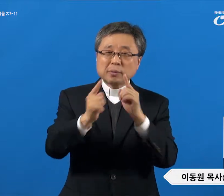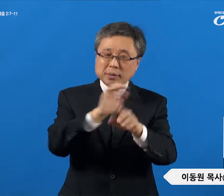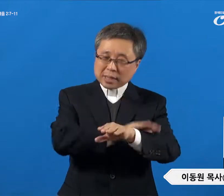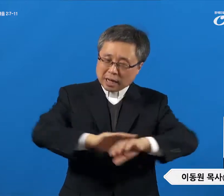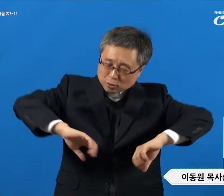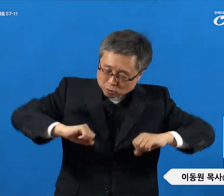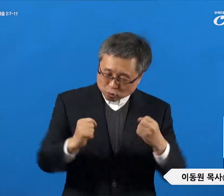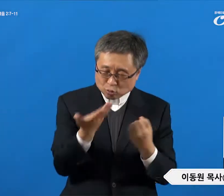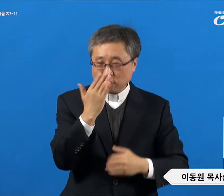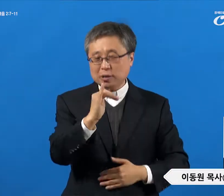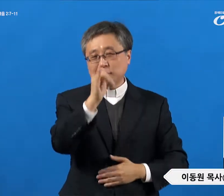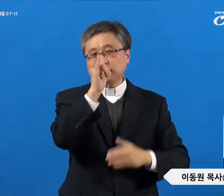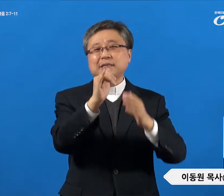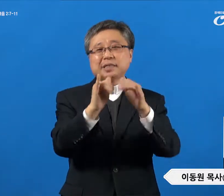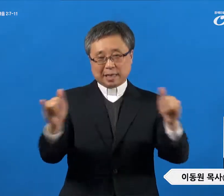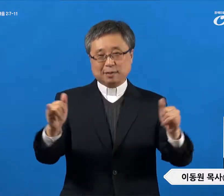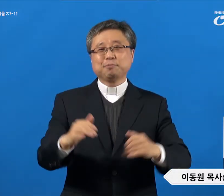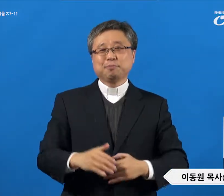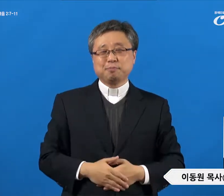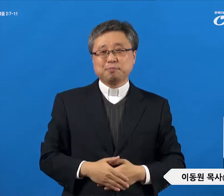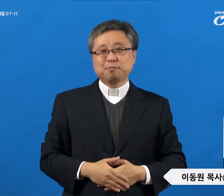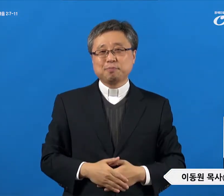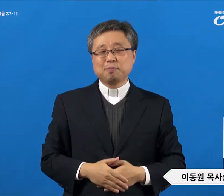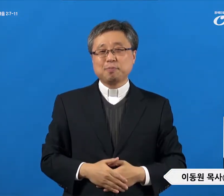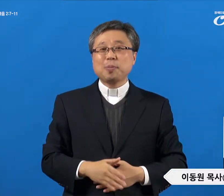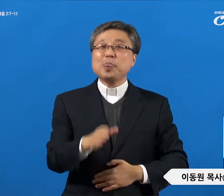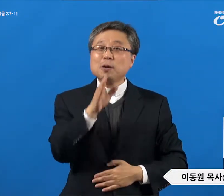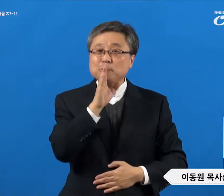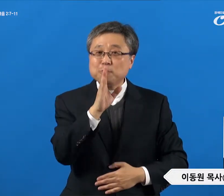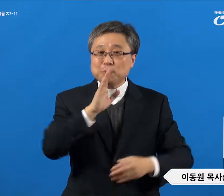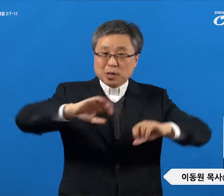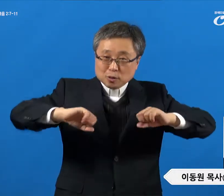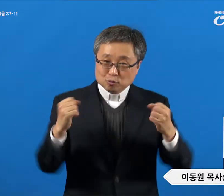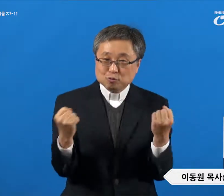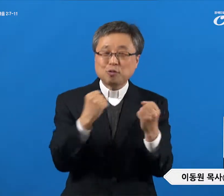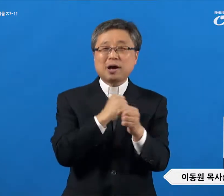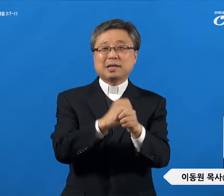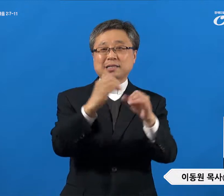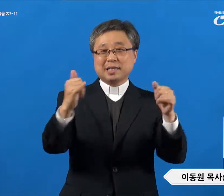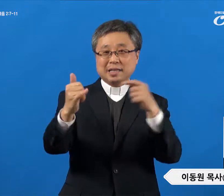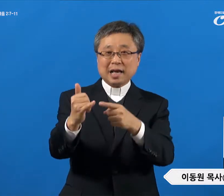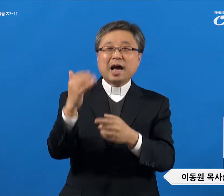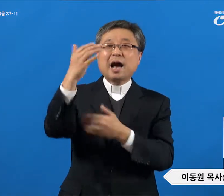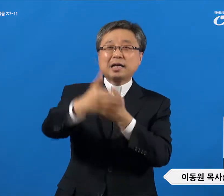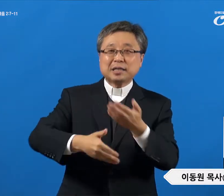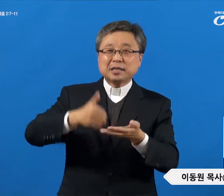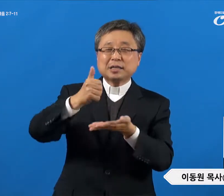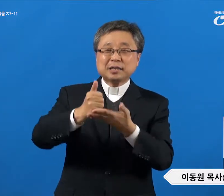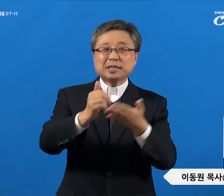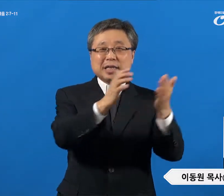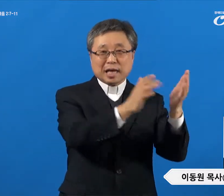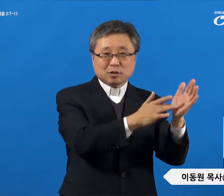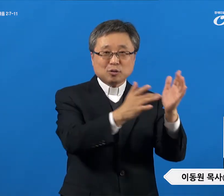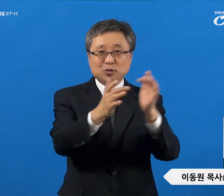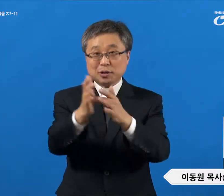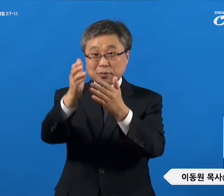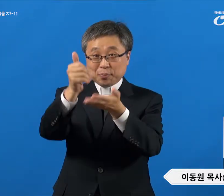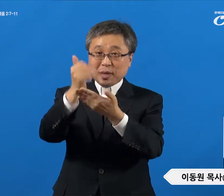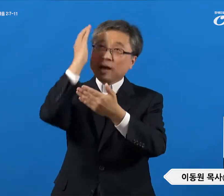순종할 수 있는 사람. 자, 바로 순종하는 자들에게 하나님께서, 예수님께서 하늘의